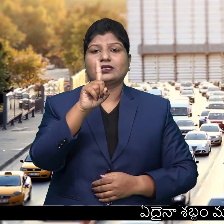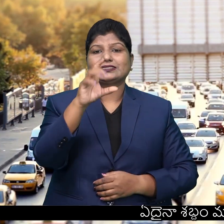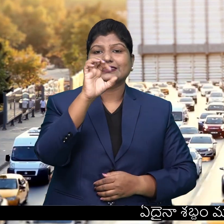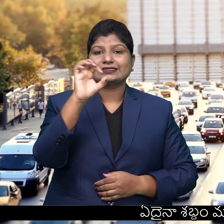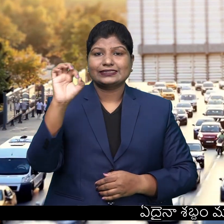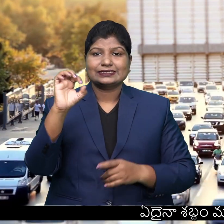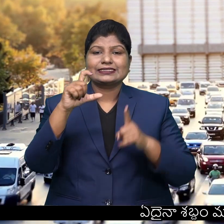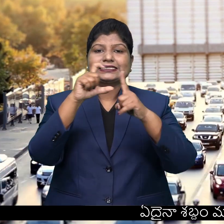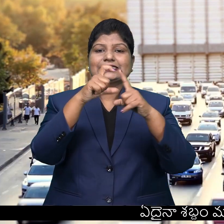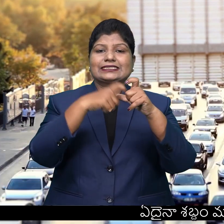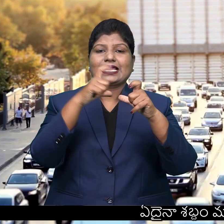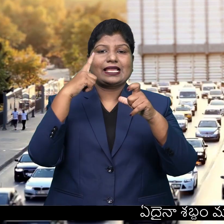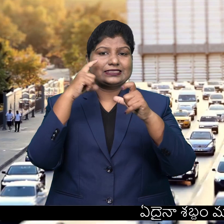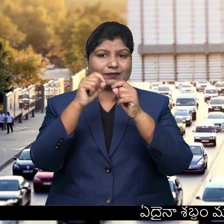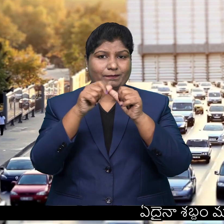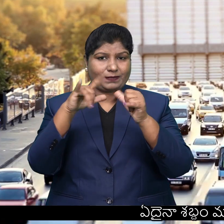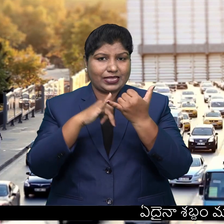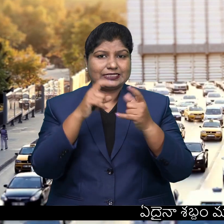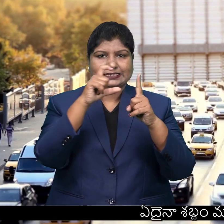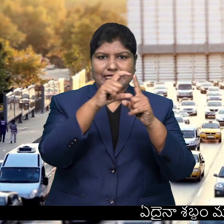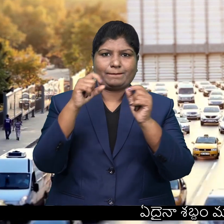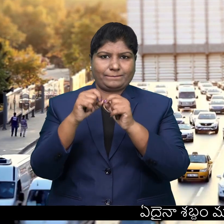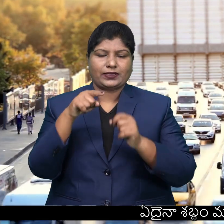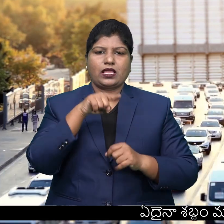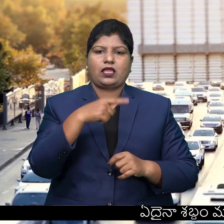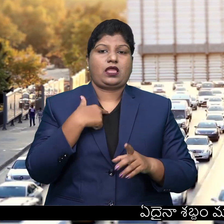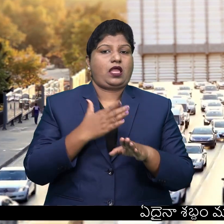ఏదైనా శబ్దం మానవ చెవులకు హానికరం.